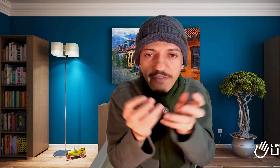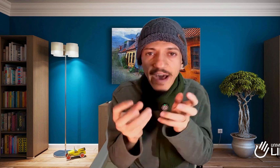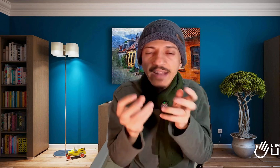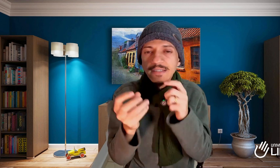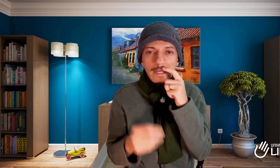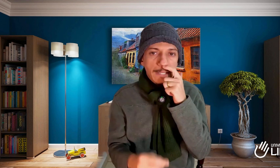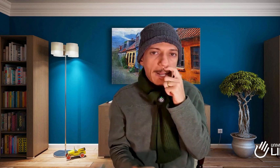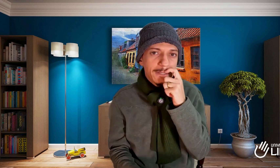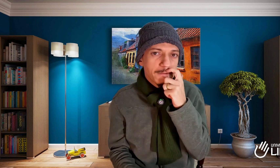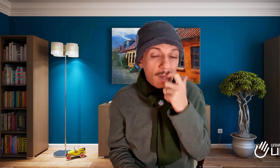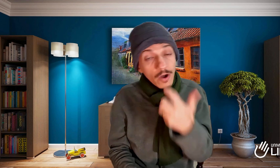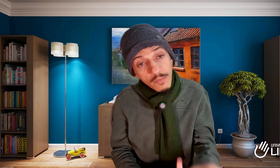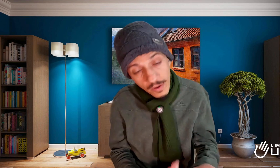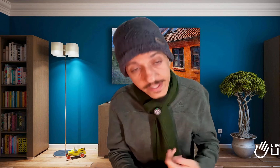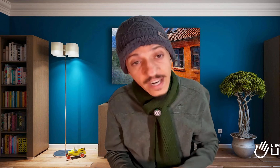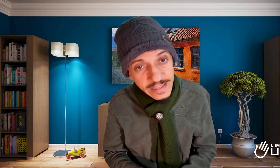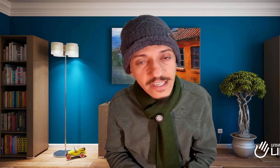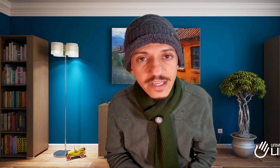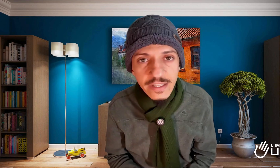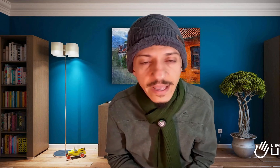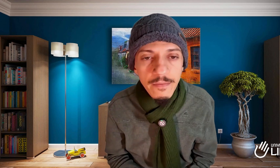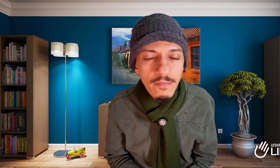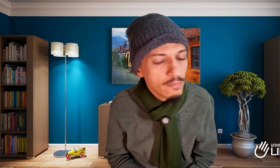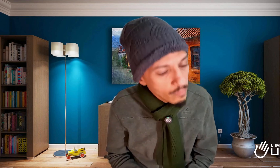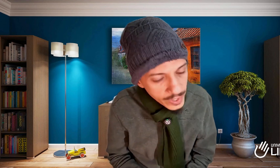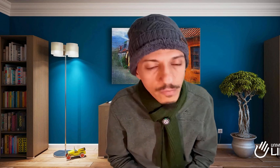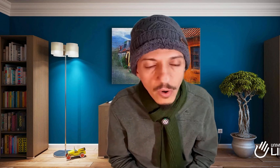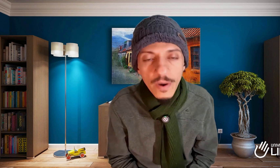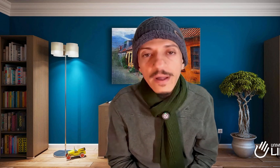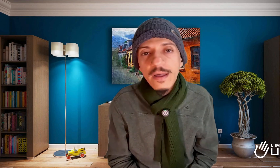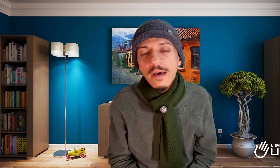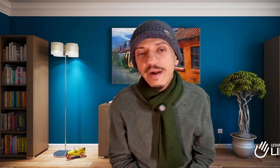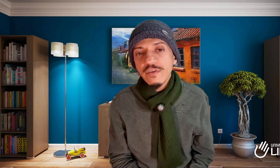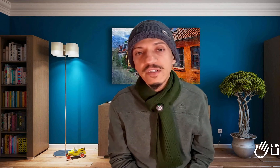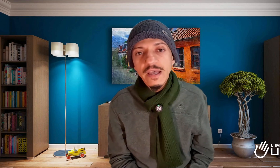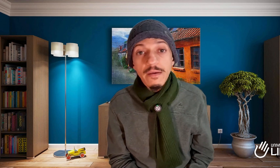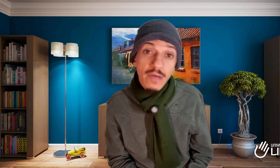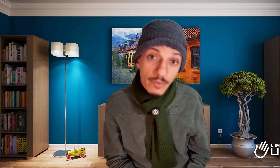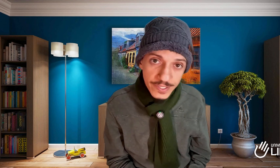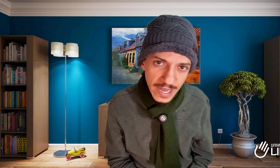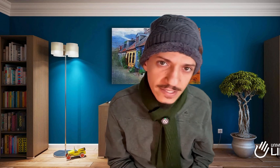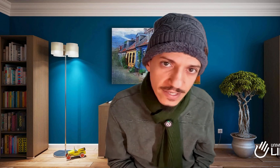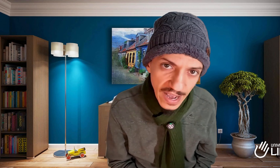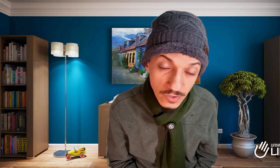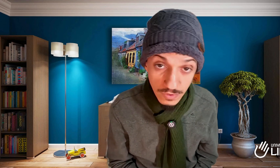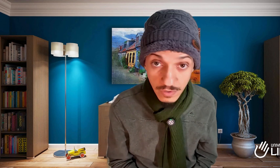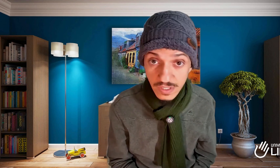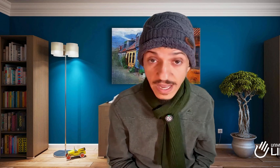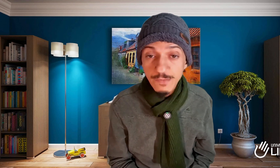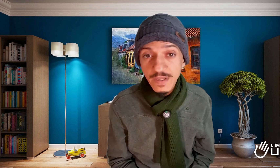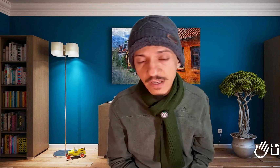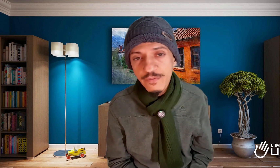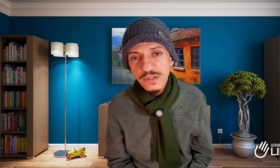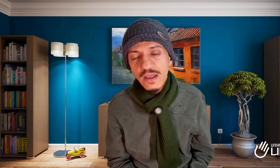esses detalhes. Agora, uma outra estratégia que tem muito boa para você memorizar sinais, quando são sinais específicos, é